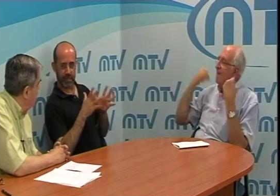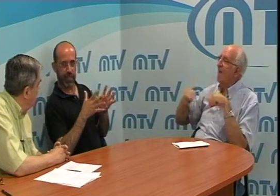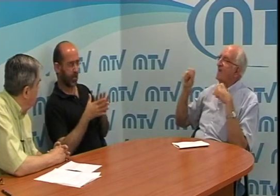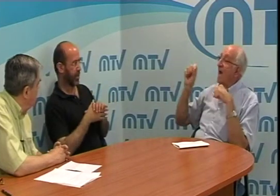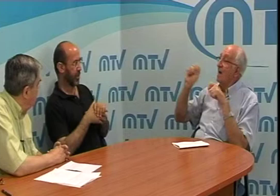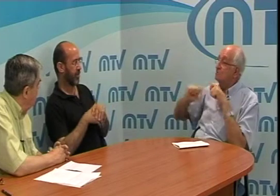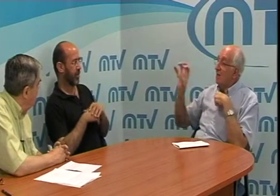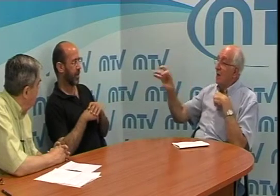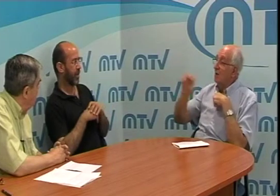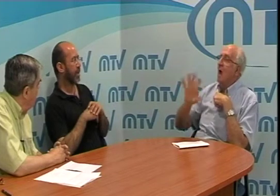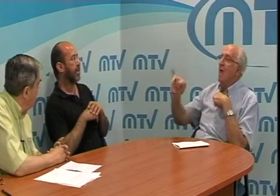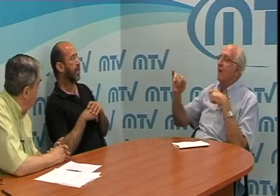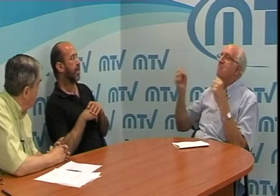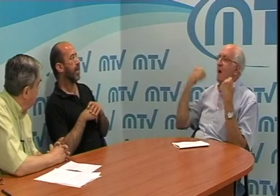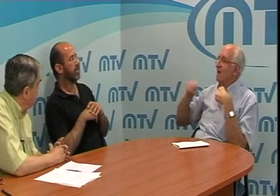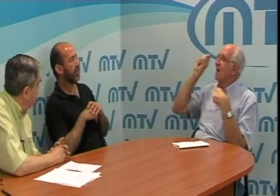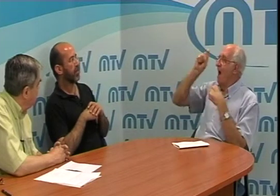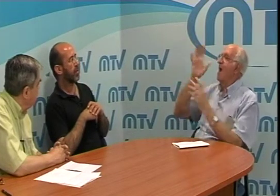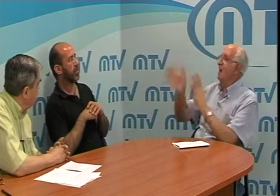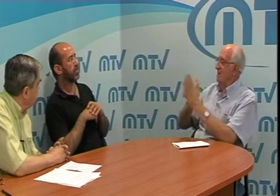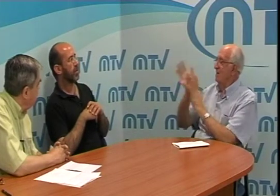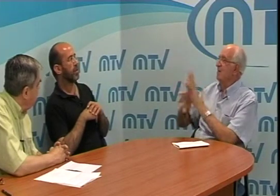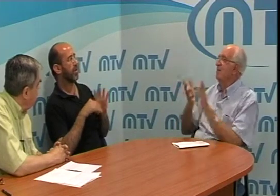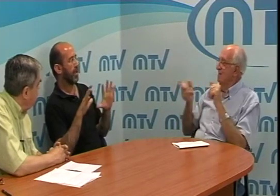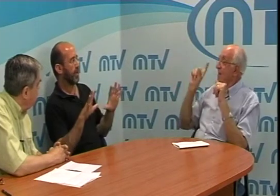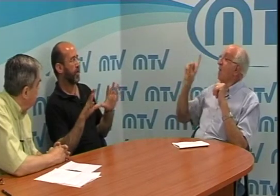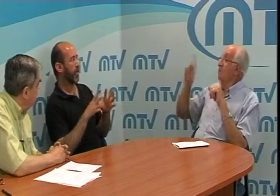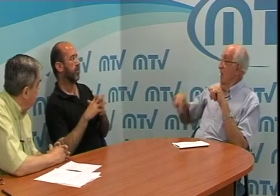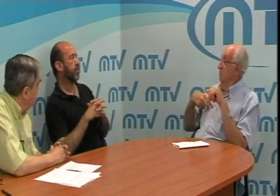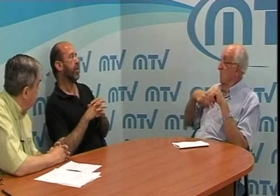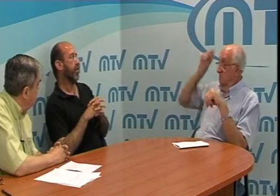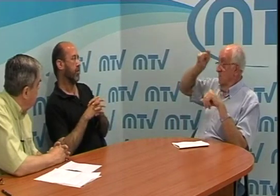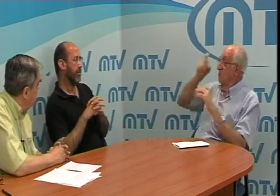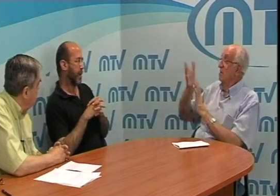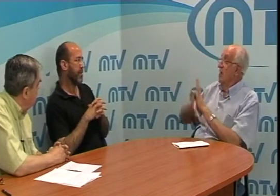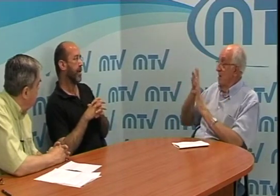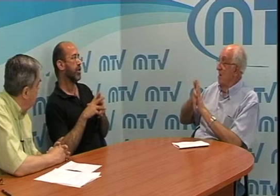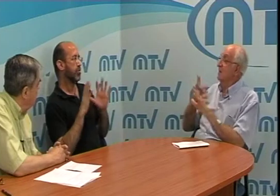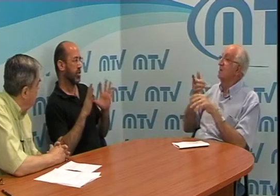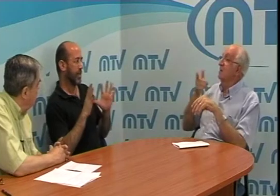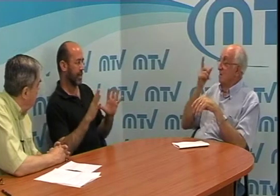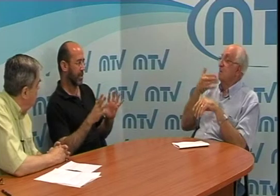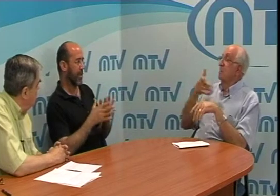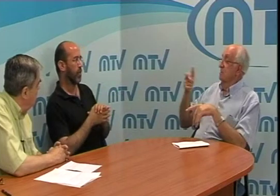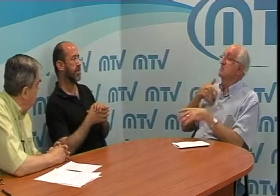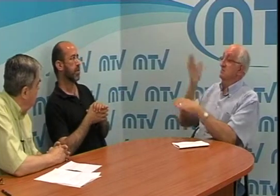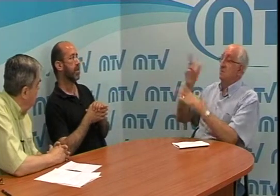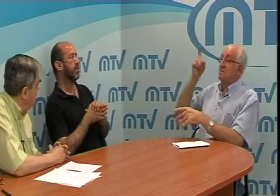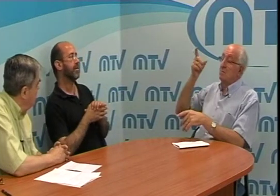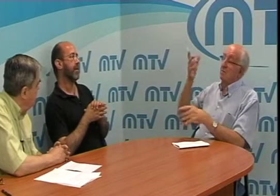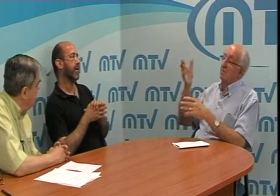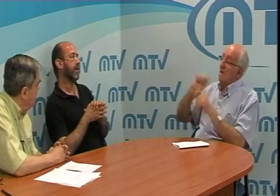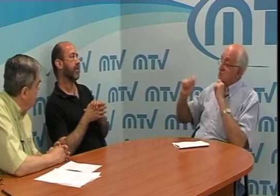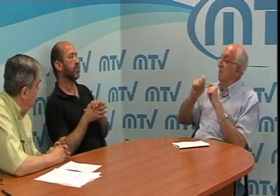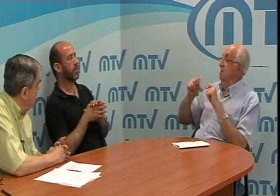como para ser intérprete profesional. Y en las asociaciones de sordos hay, por ejemplo, algunos en práctica. Yo puedo enseñar también lengua de